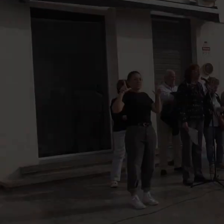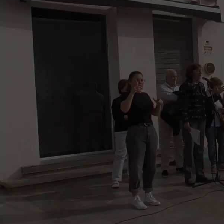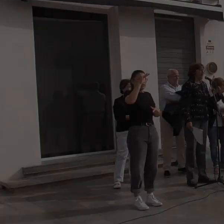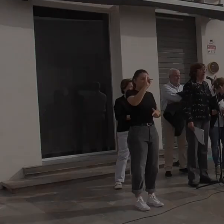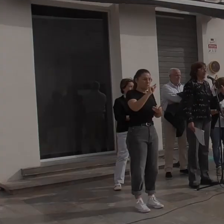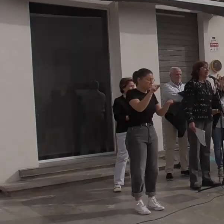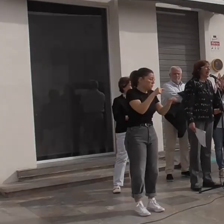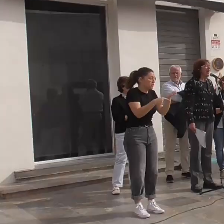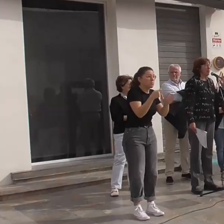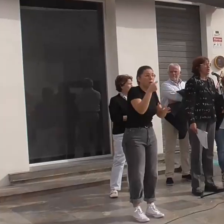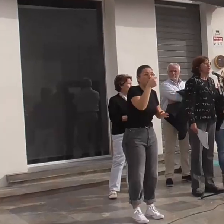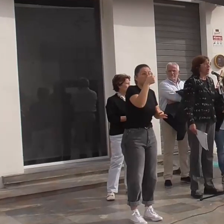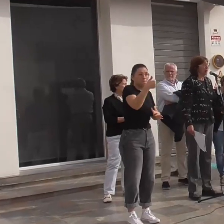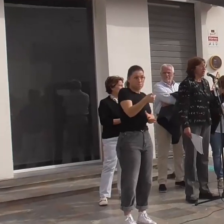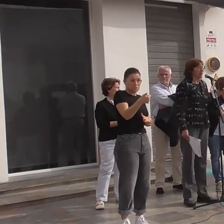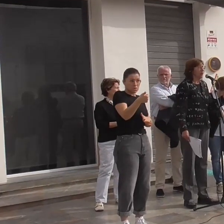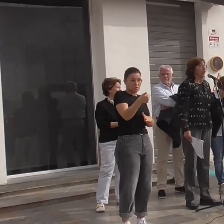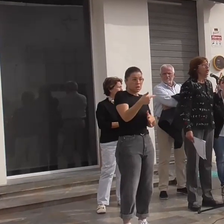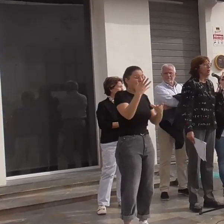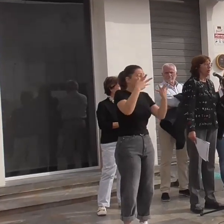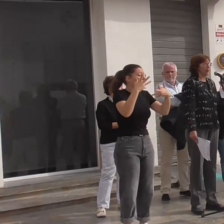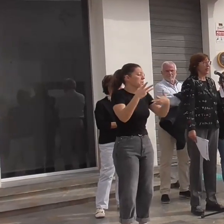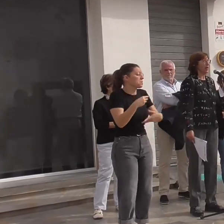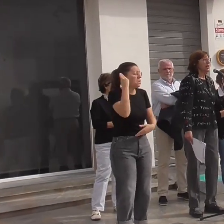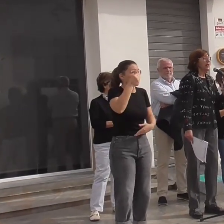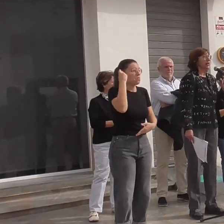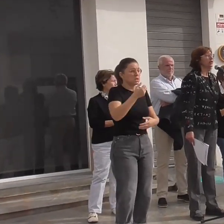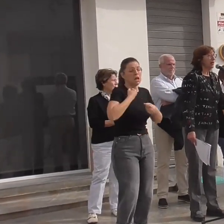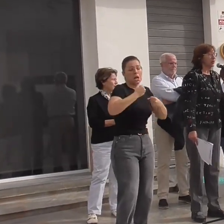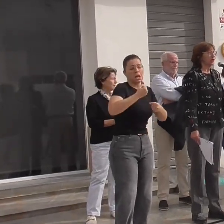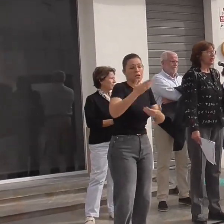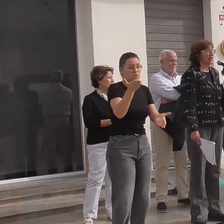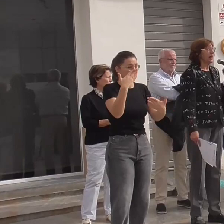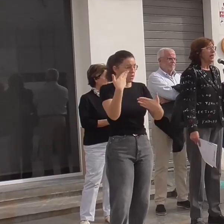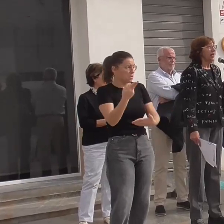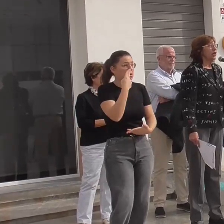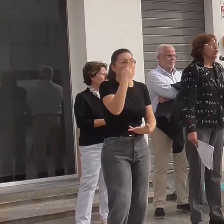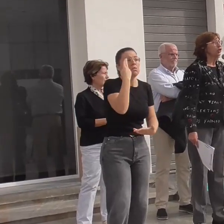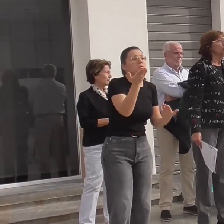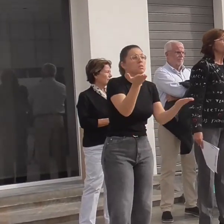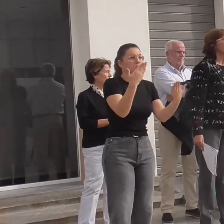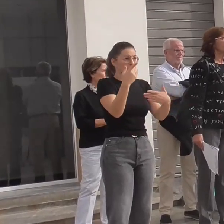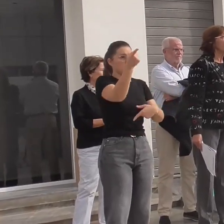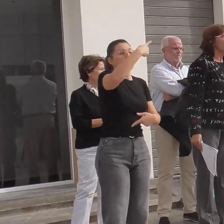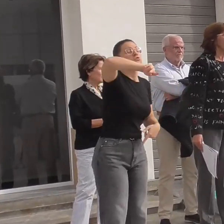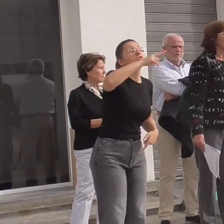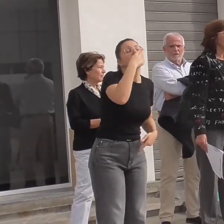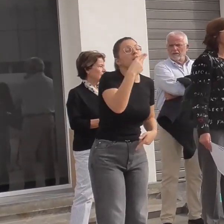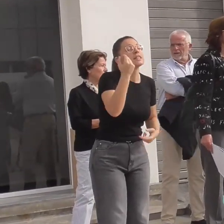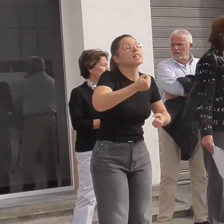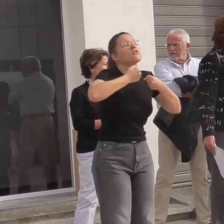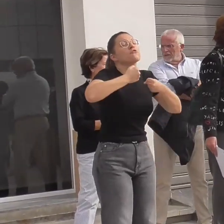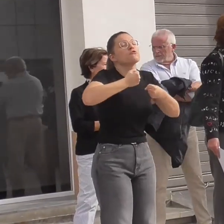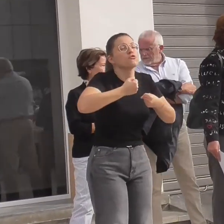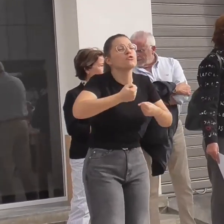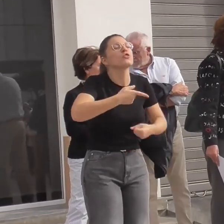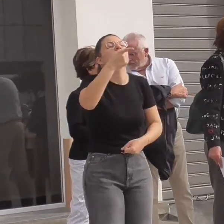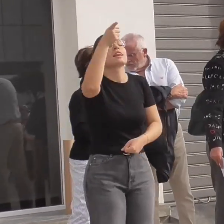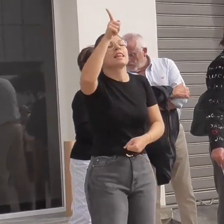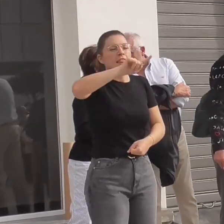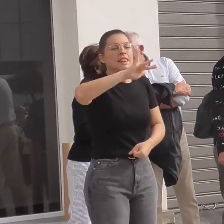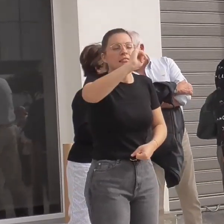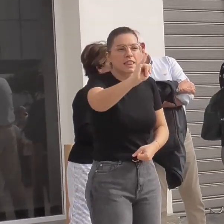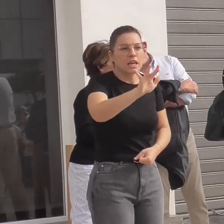Si las firmas son escasas, dará la impresión en la administración que no tenemos fuerza, que no tenemos interés. Y nosotros sí tenemos fuerza y sí tenemos